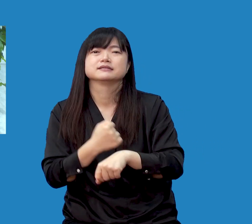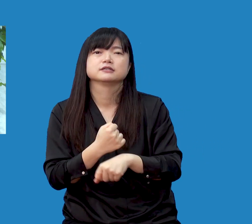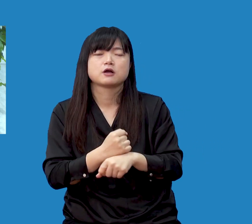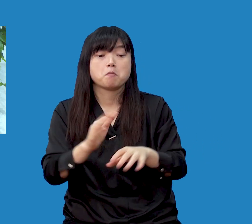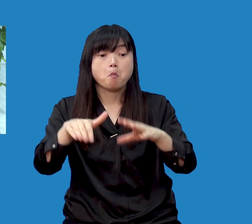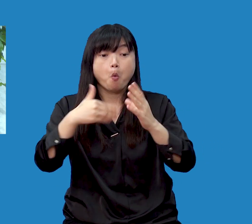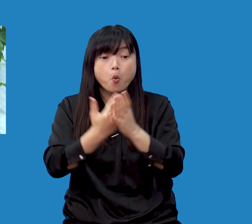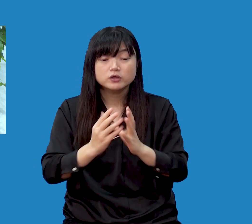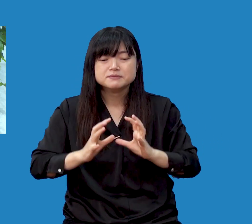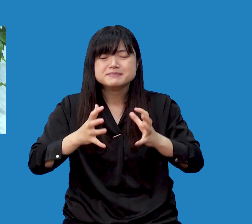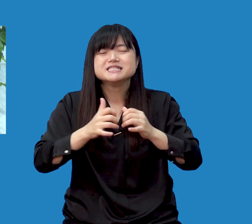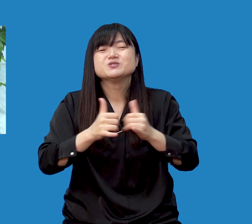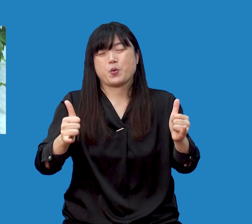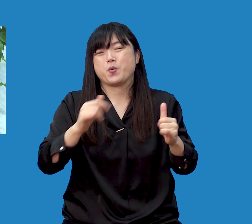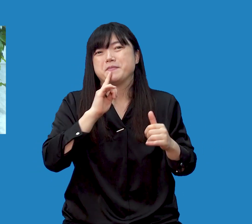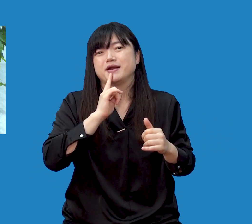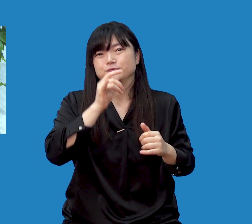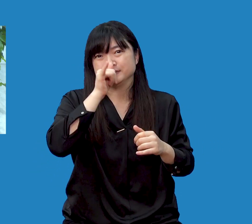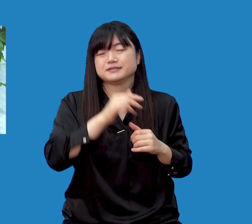모든 민족을 그랬습니다.